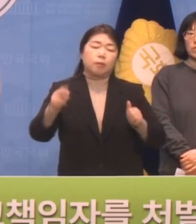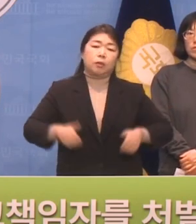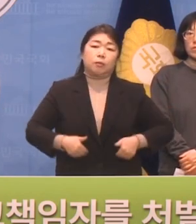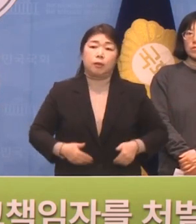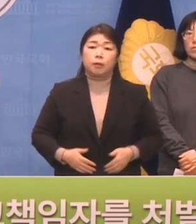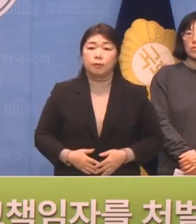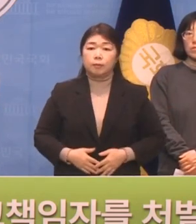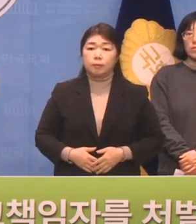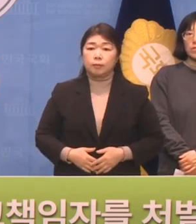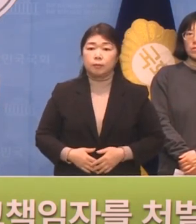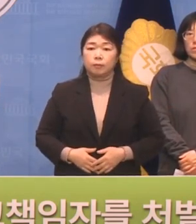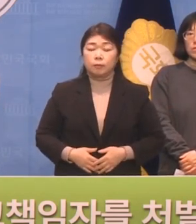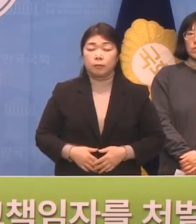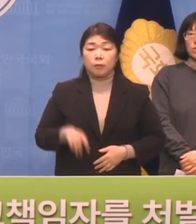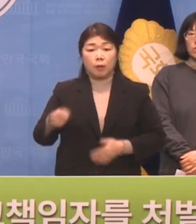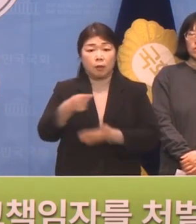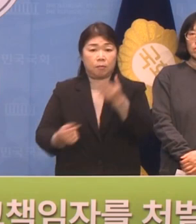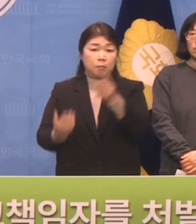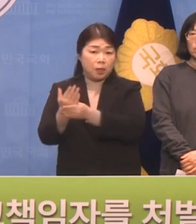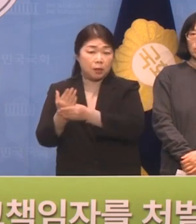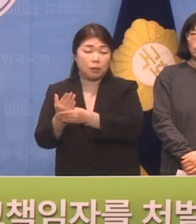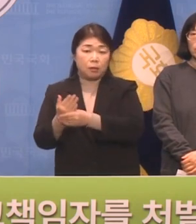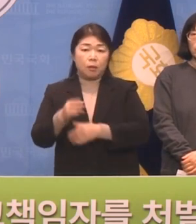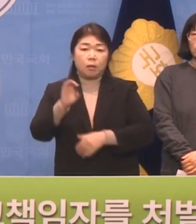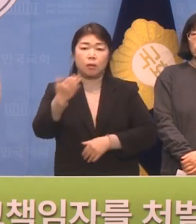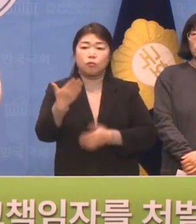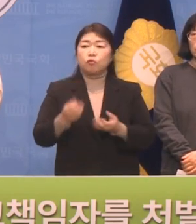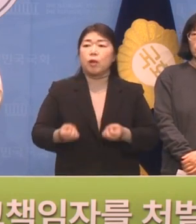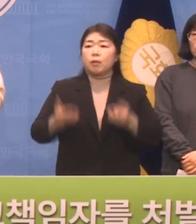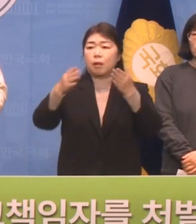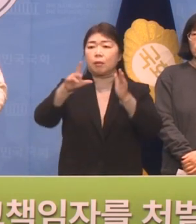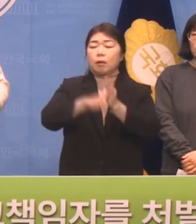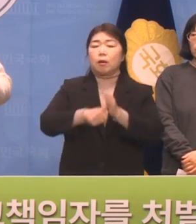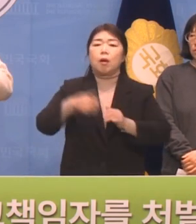저희 참사가 있는 49제 때의 모습입니다.